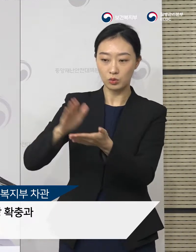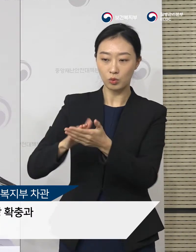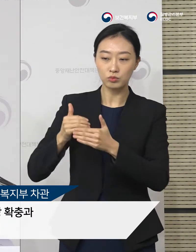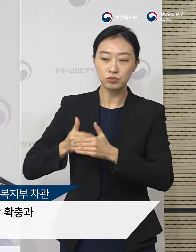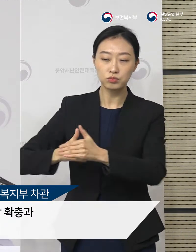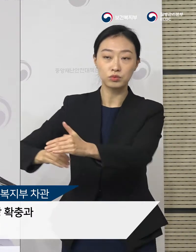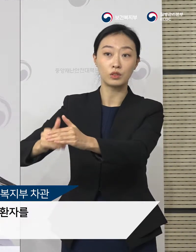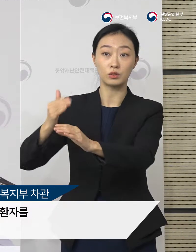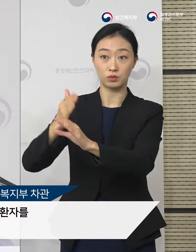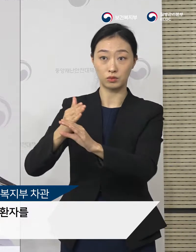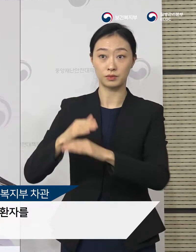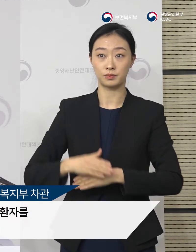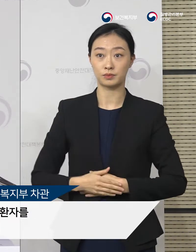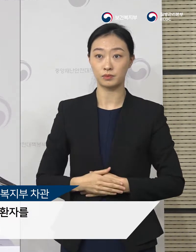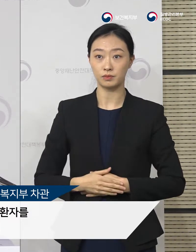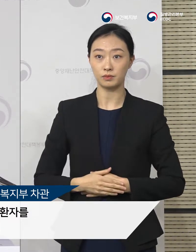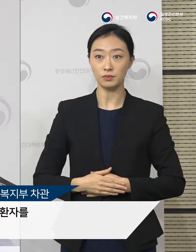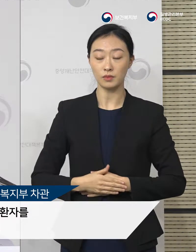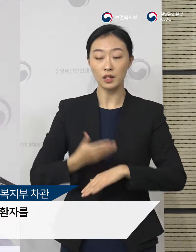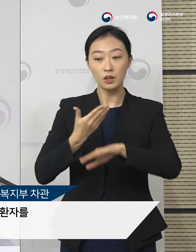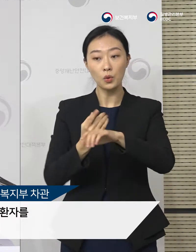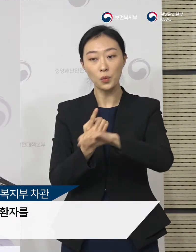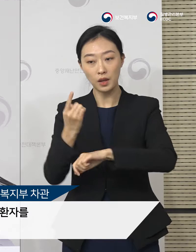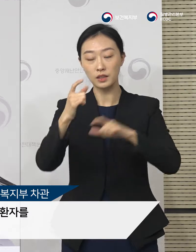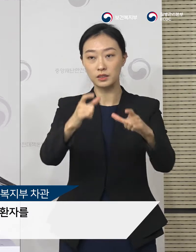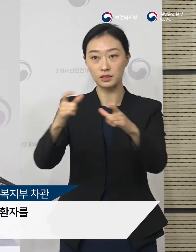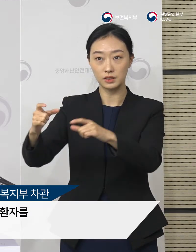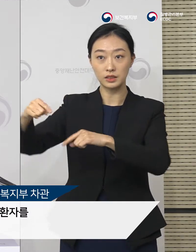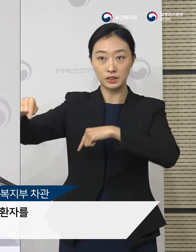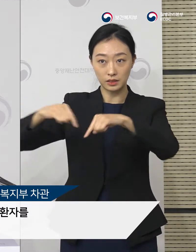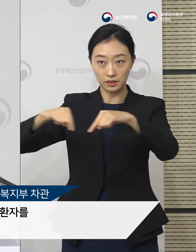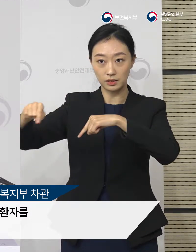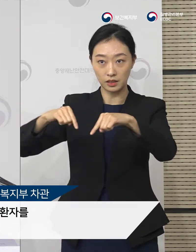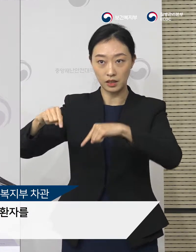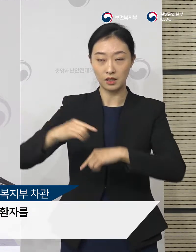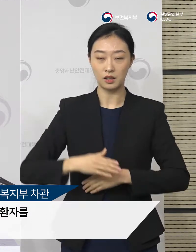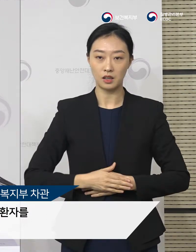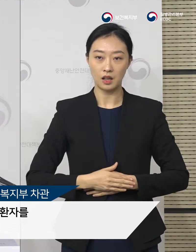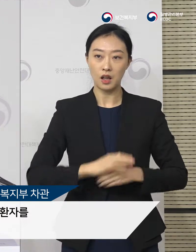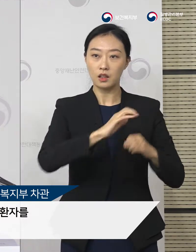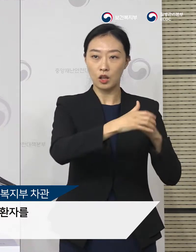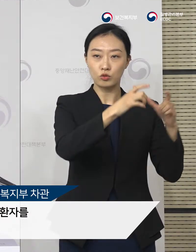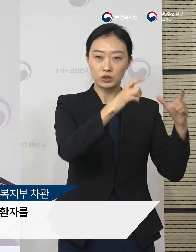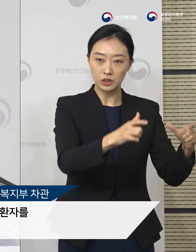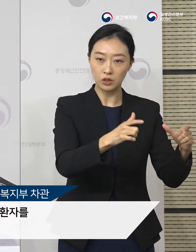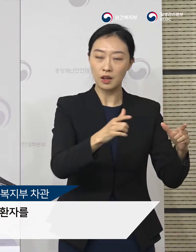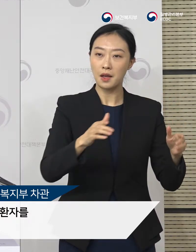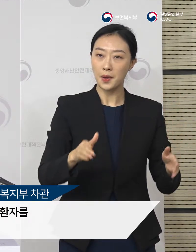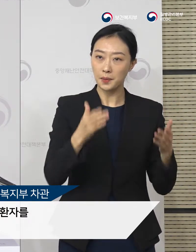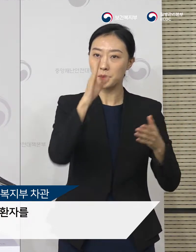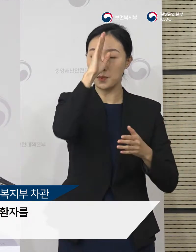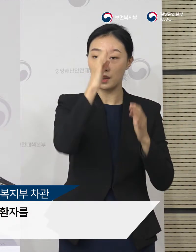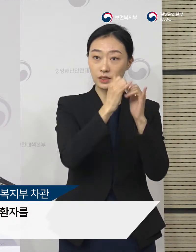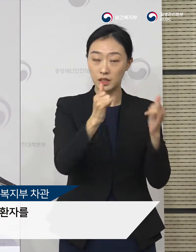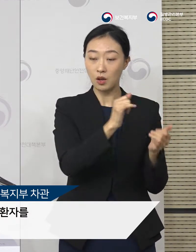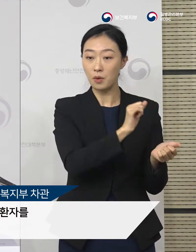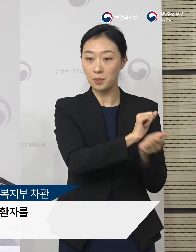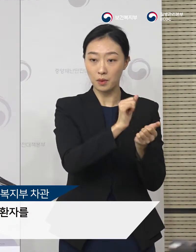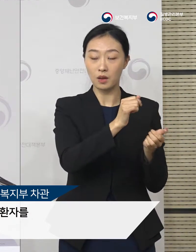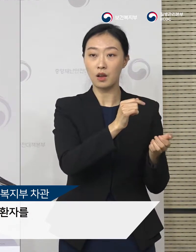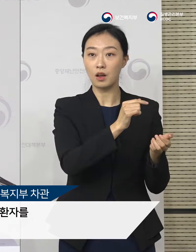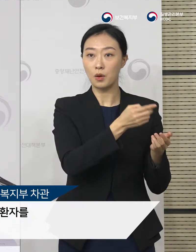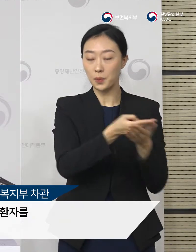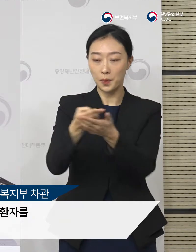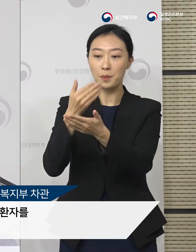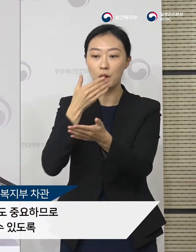있습니다. 이와 함께 다른 지자체들이 대구 지역의 경증 확진 환자를 받을 수 있도록 하는 방안도 협의해